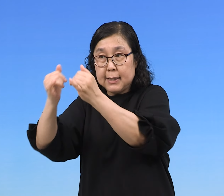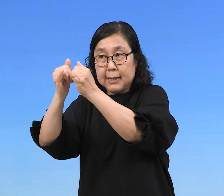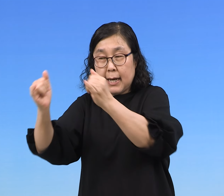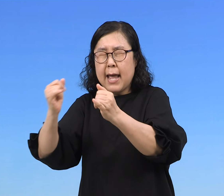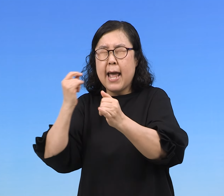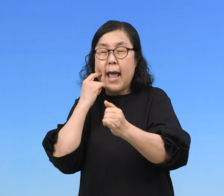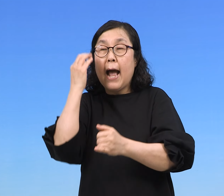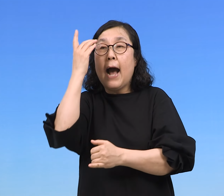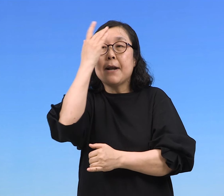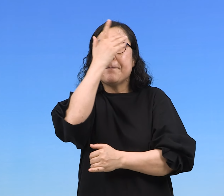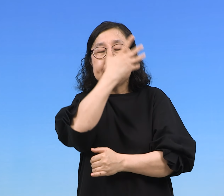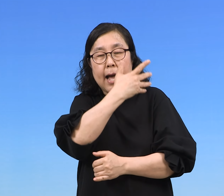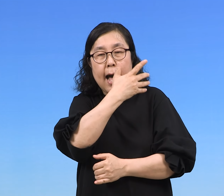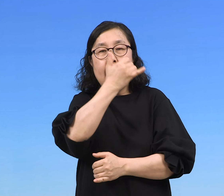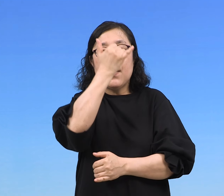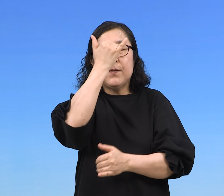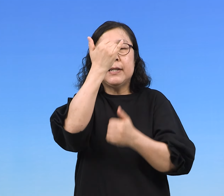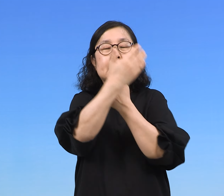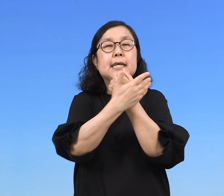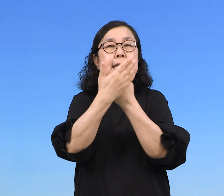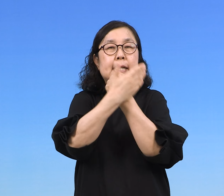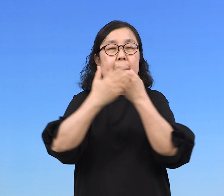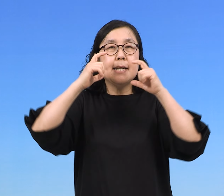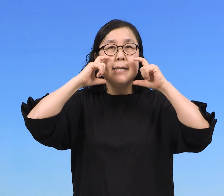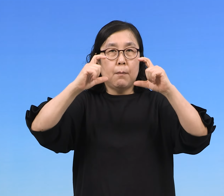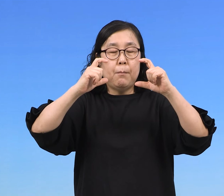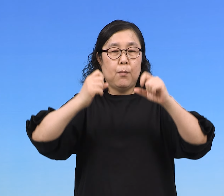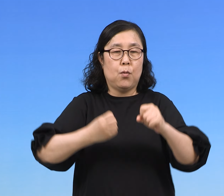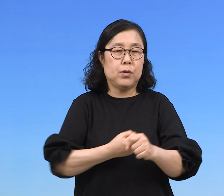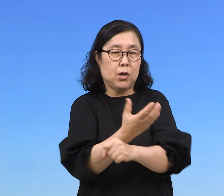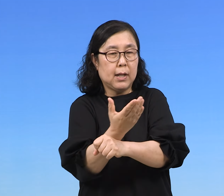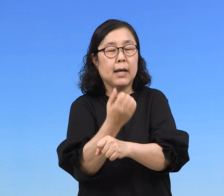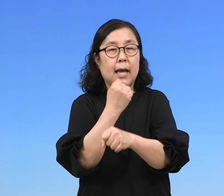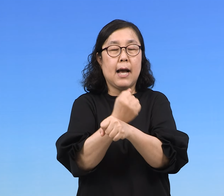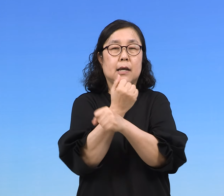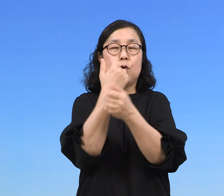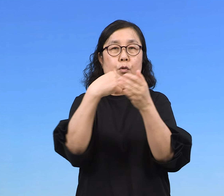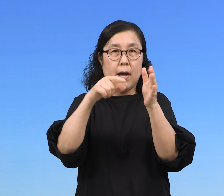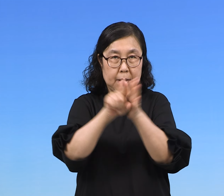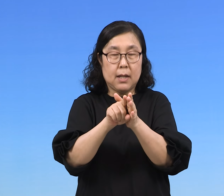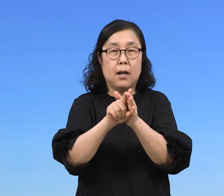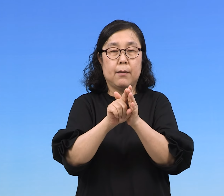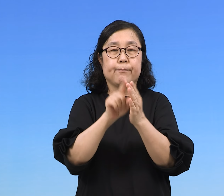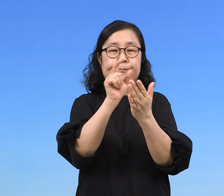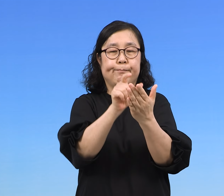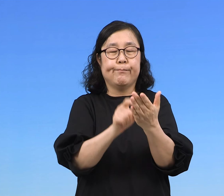하라고요? 선전하게, 선포하게 하려 하심이라.